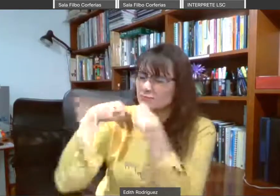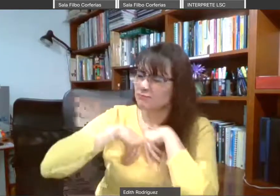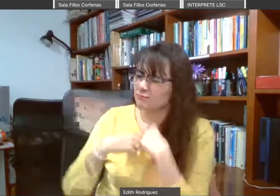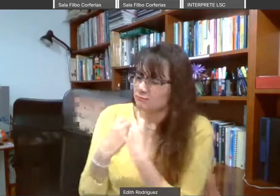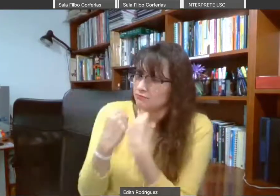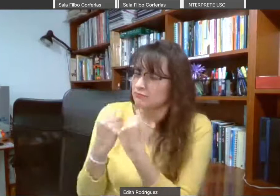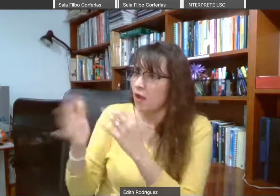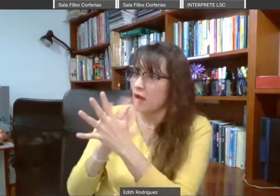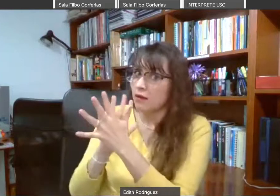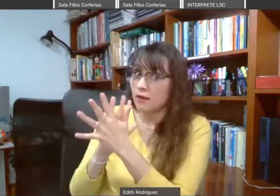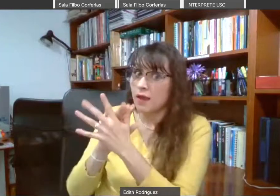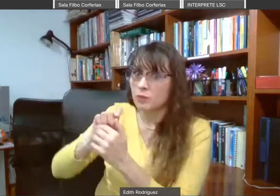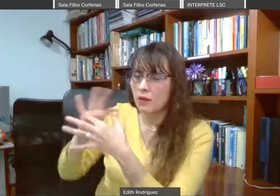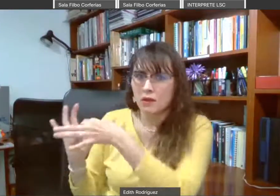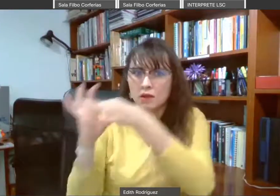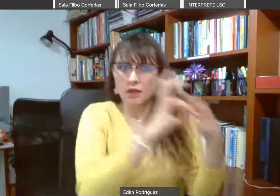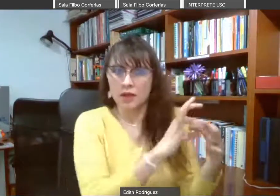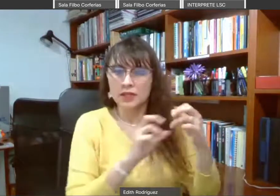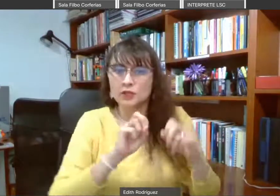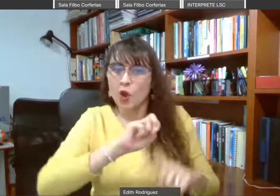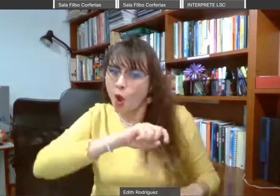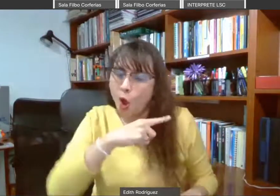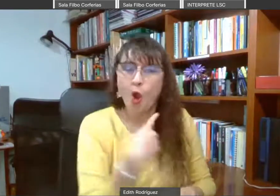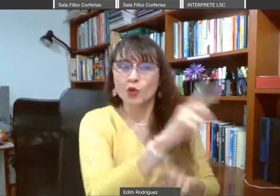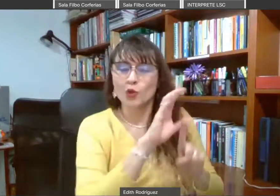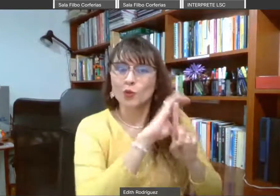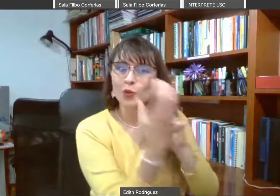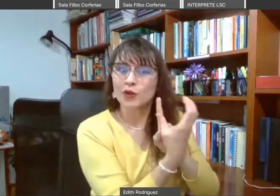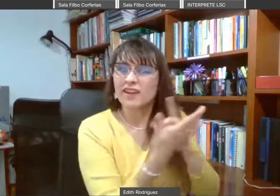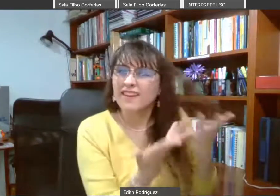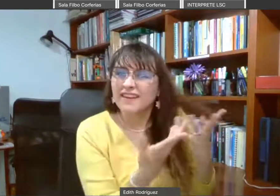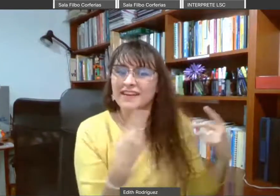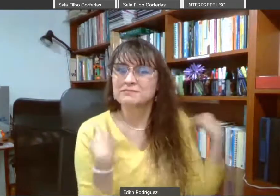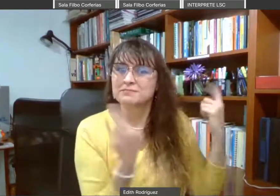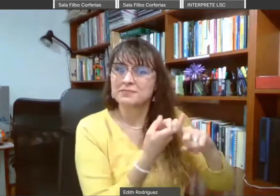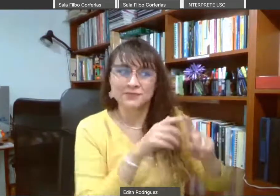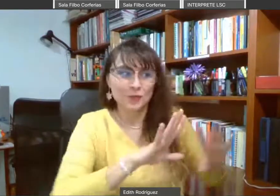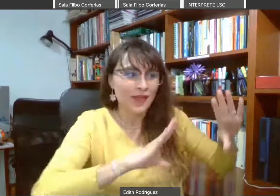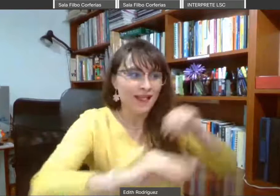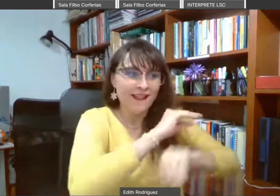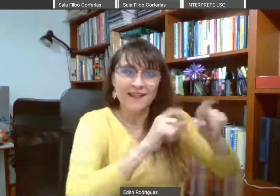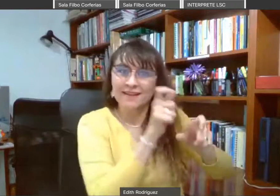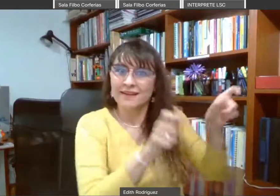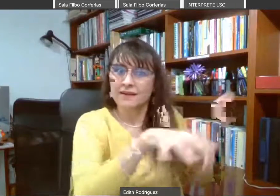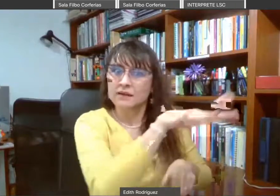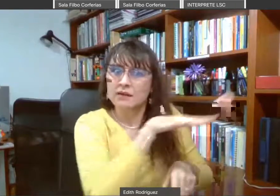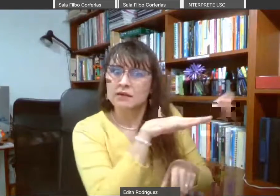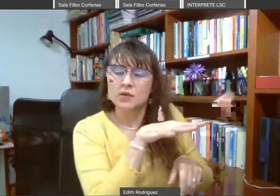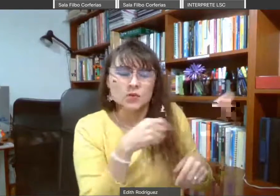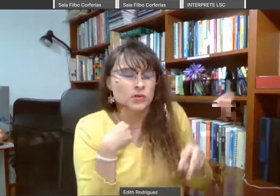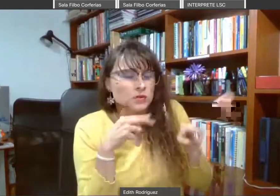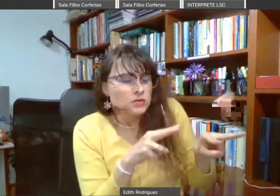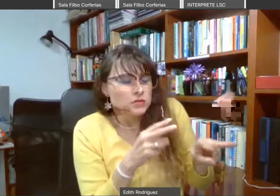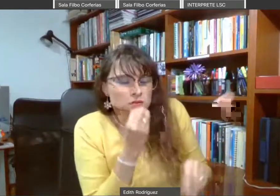señas, es algo maravilloso, nos transmite todo lo que marca la cultura, nos da otras formas